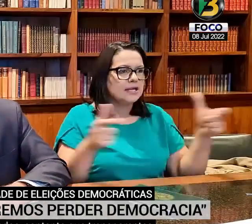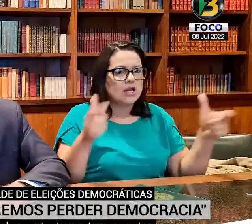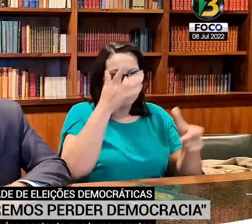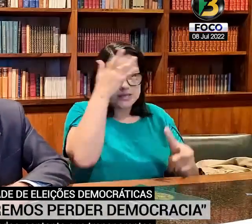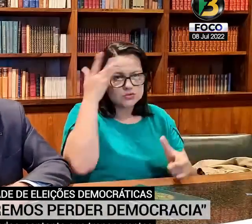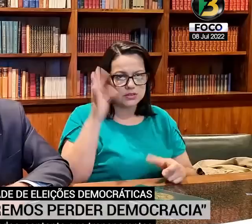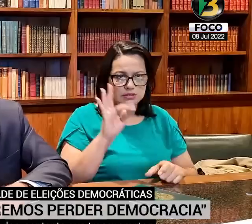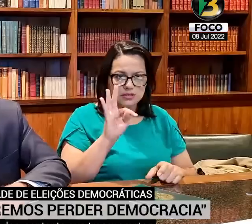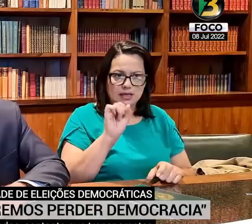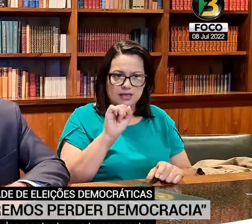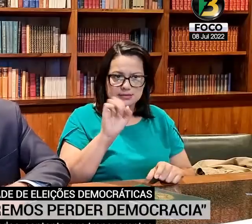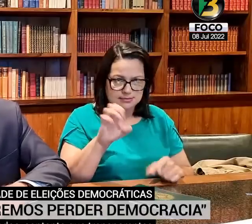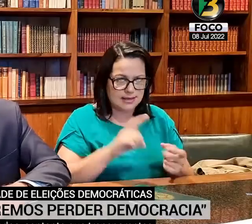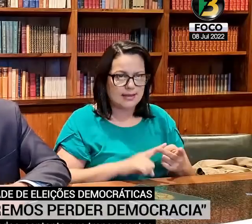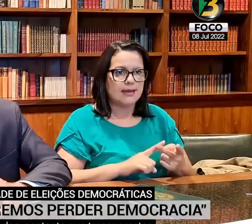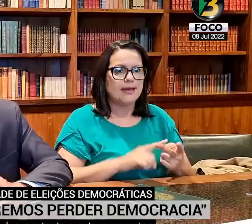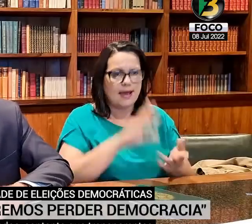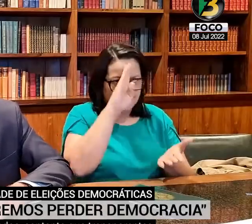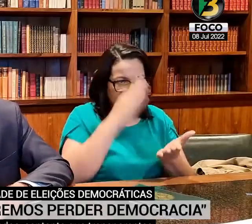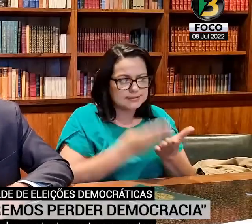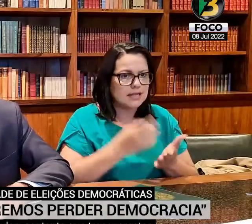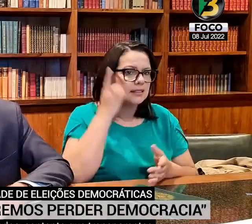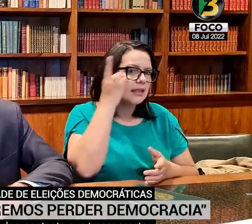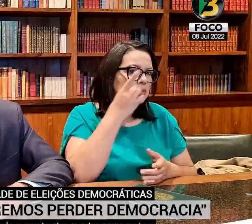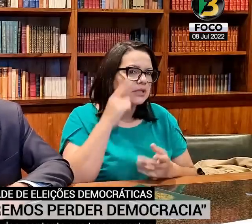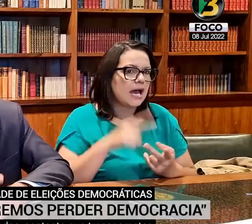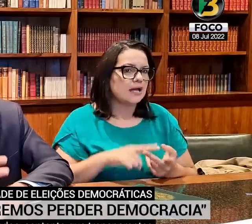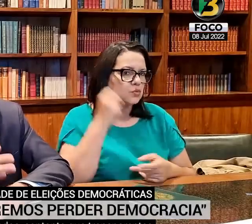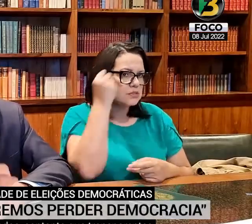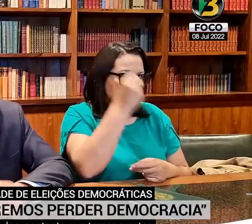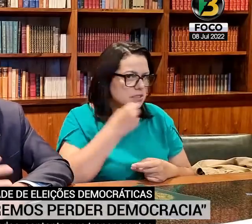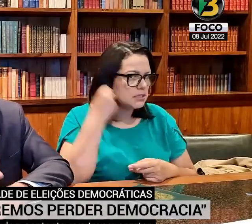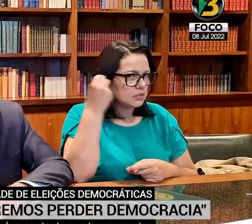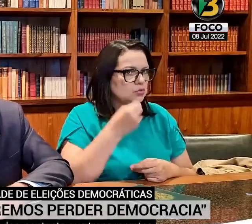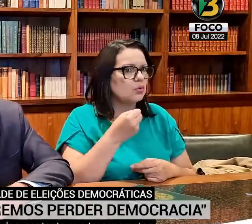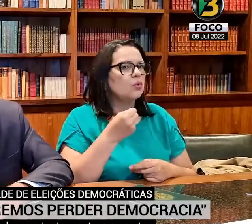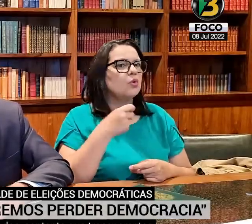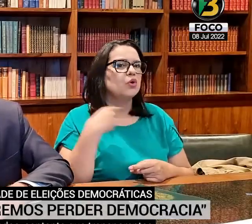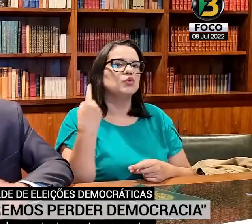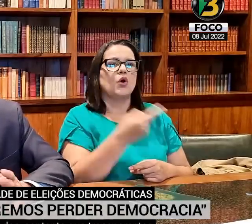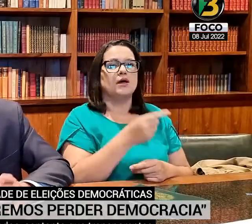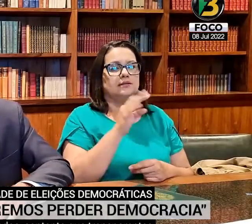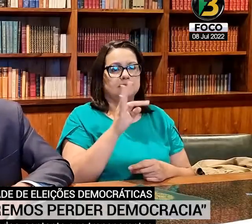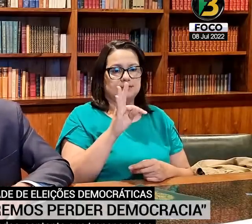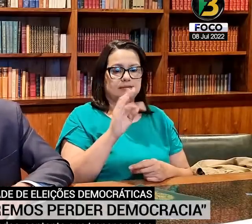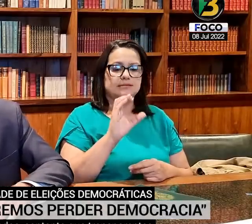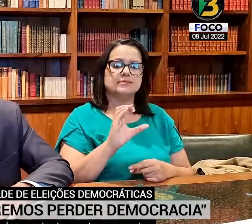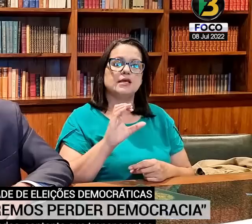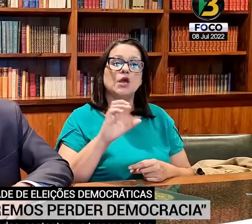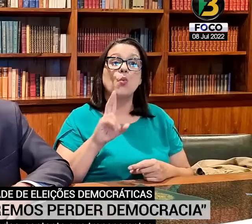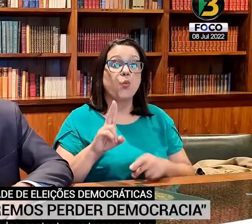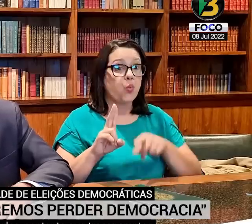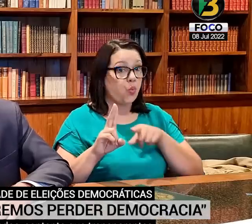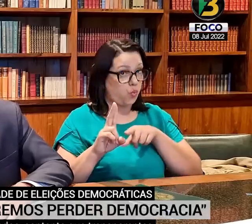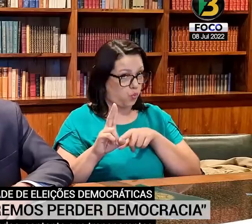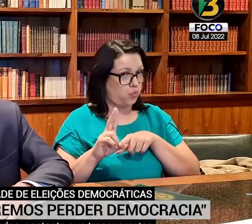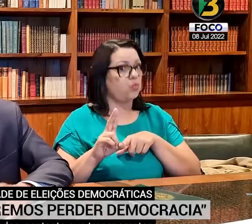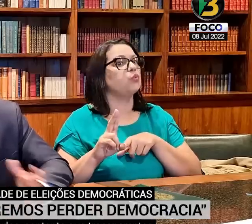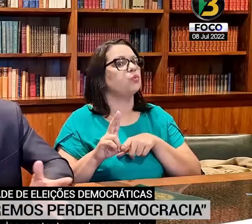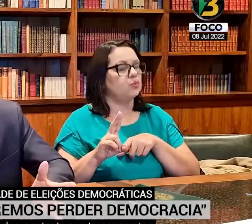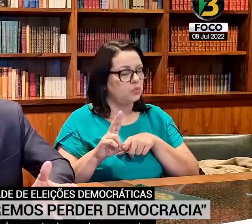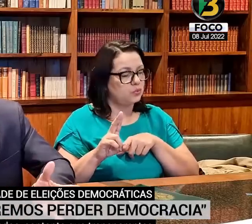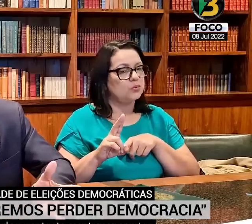TSE nos parlamentares deputados senadores no nosso Tribunal de Contas da União tá bem